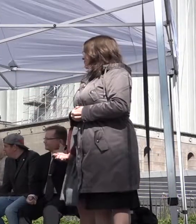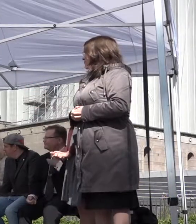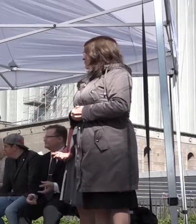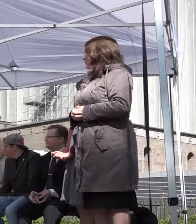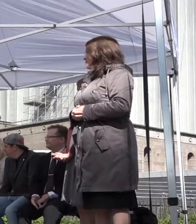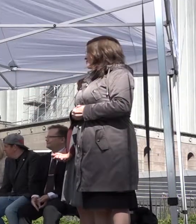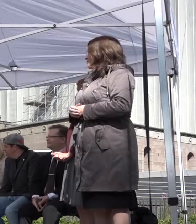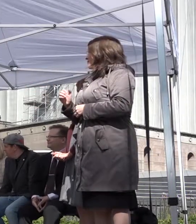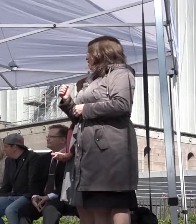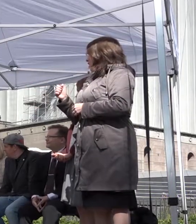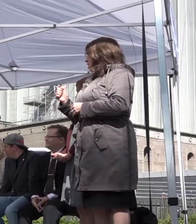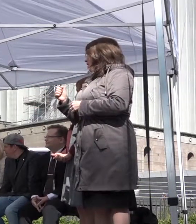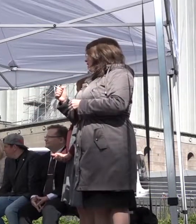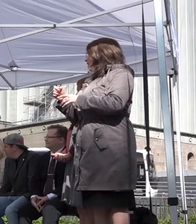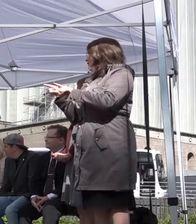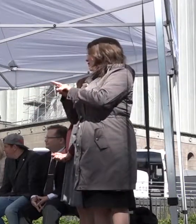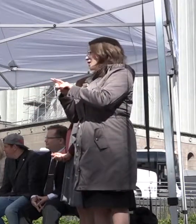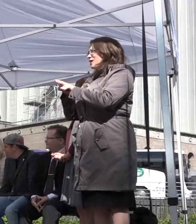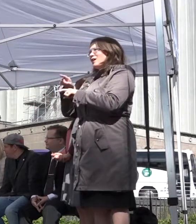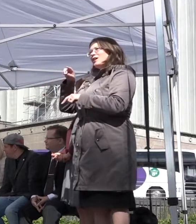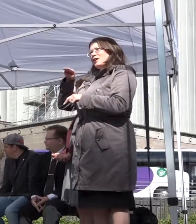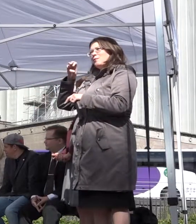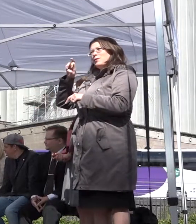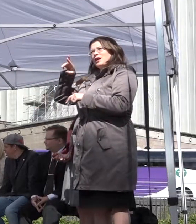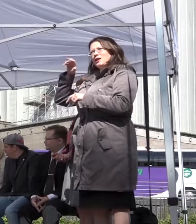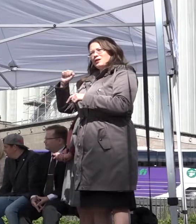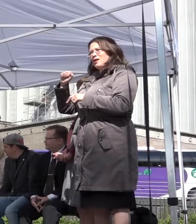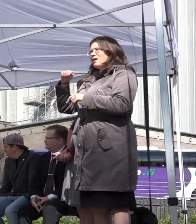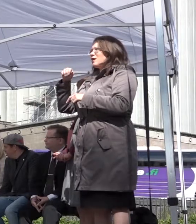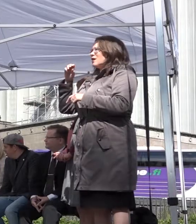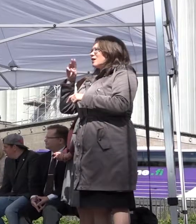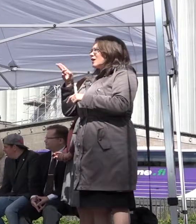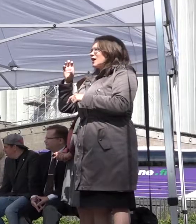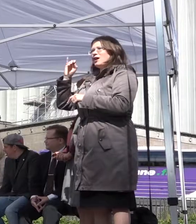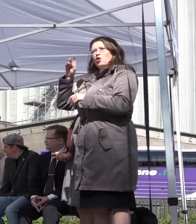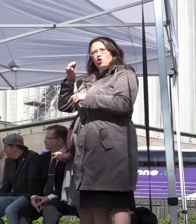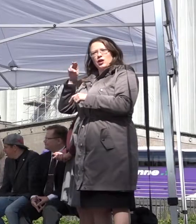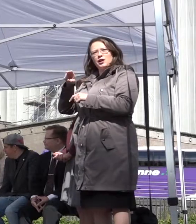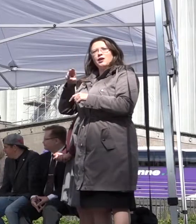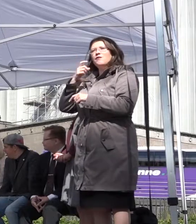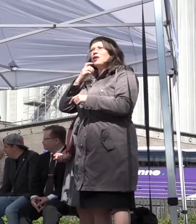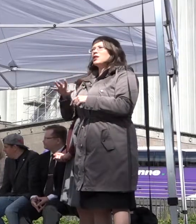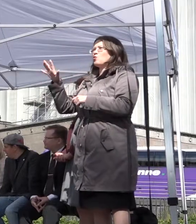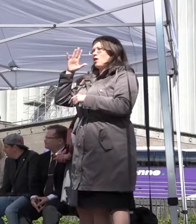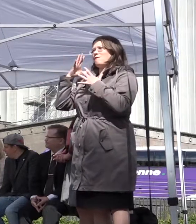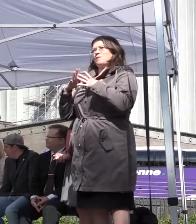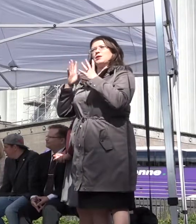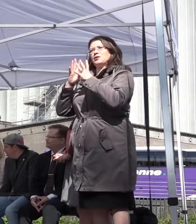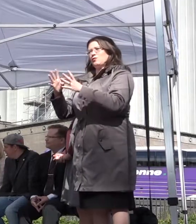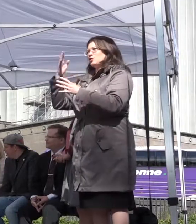Ja Kallen viereen sitten Merja Heikkonen, joka toimii valtakunnallisen vammaisneuvoston pääsihteerinä.